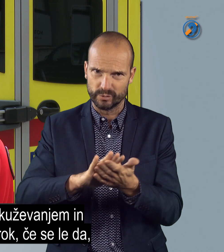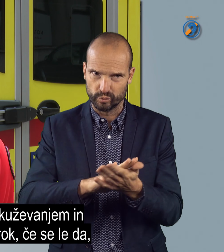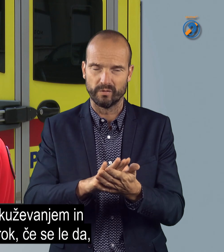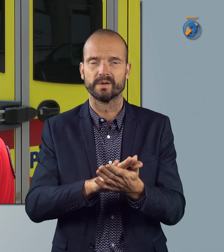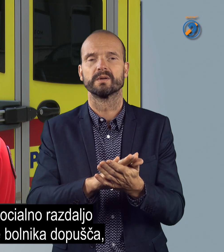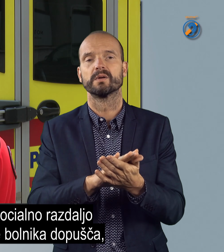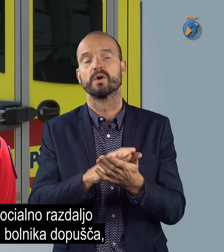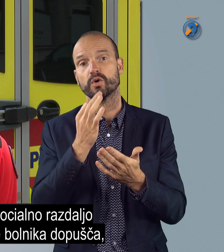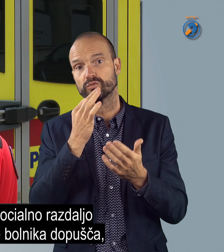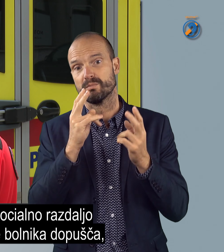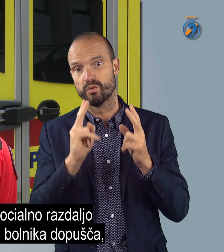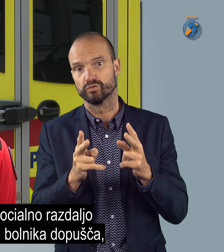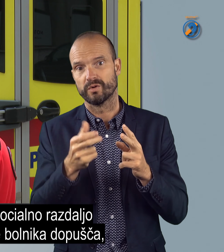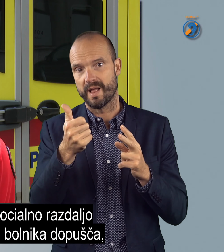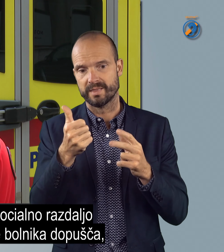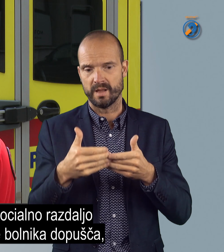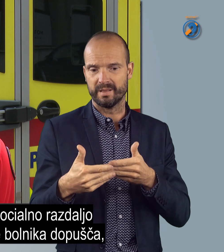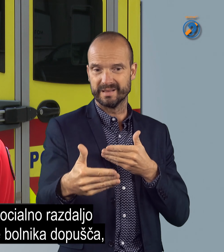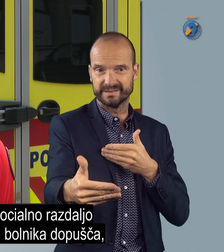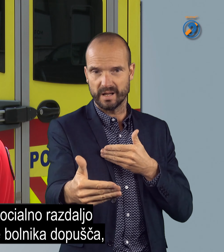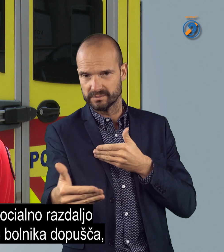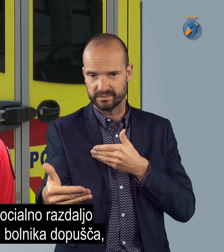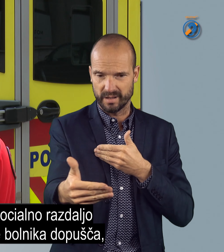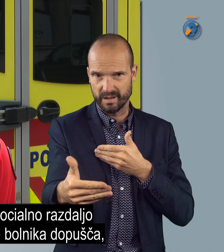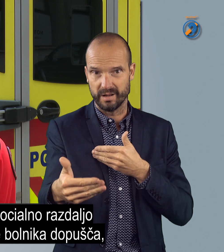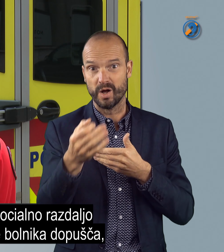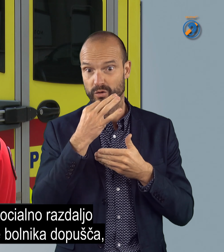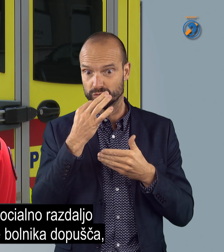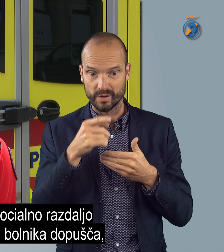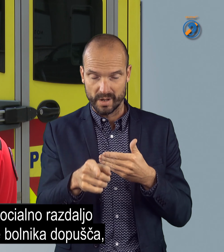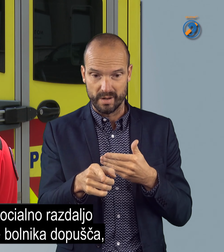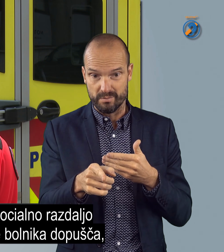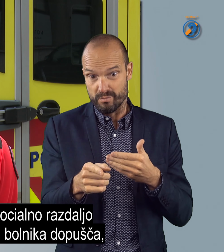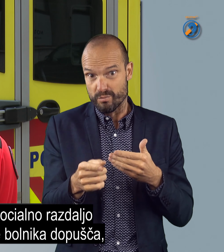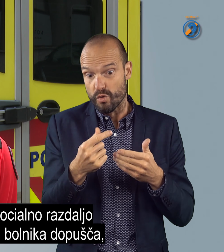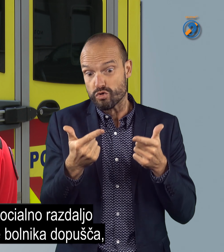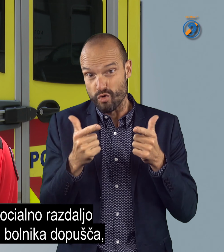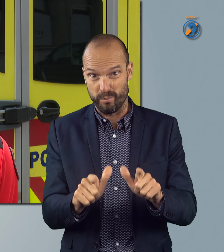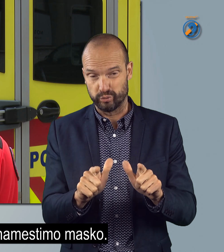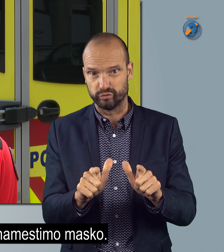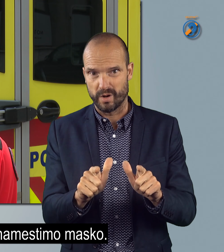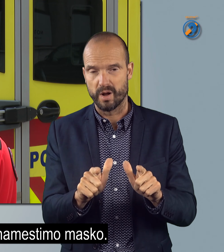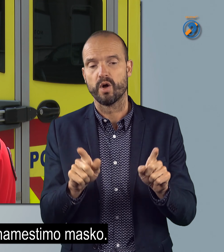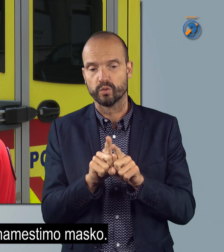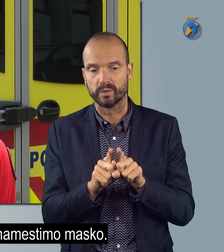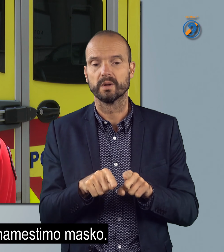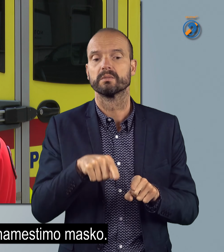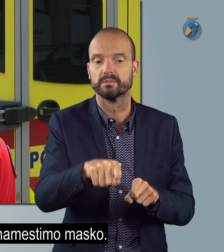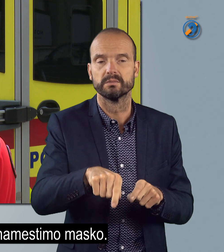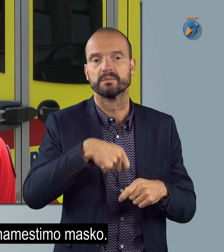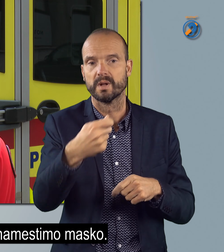se le da držanje neke socialne distance in pa če stanje bolnika to dopušča, da tudi